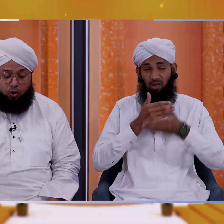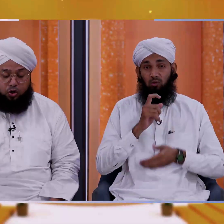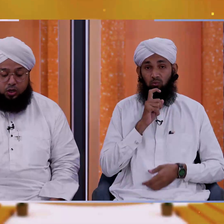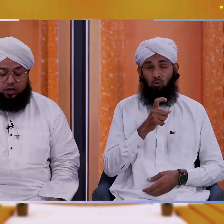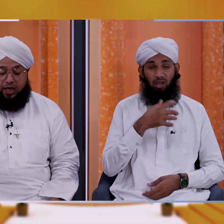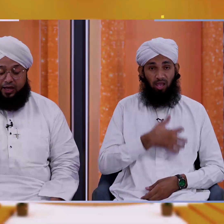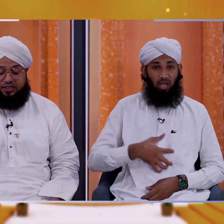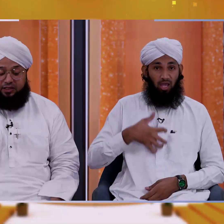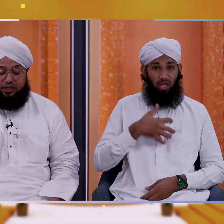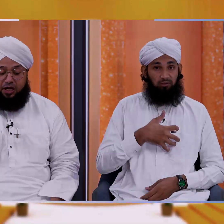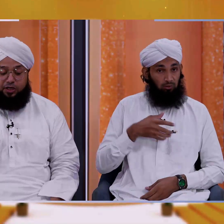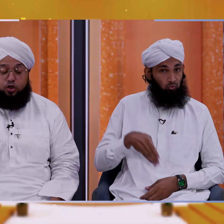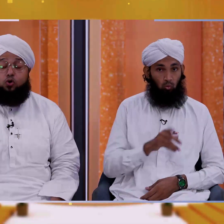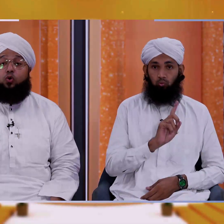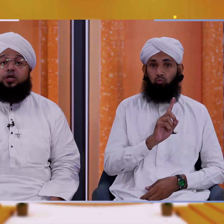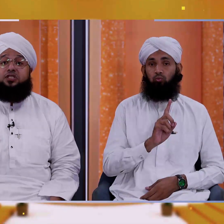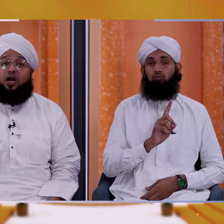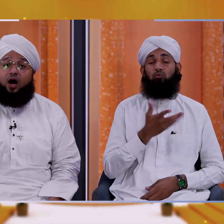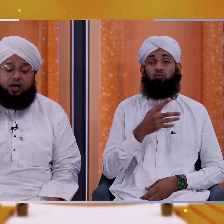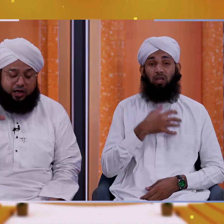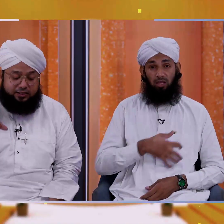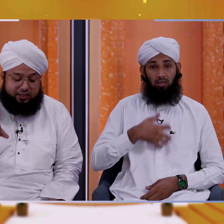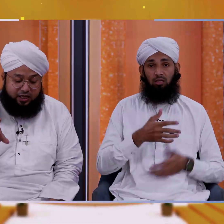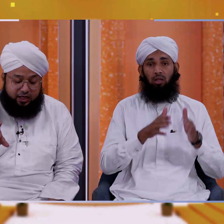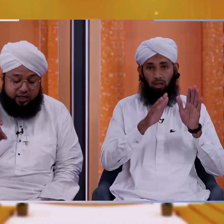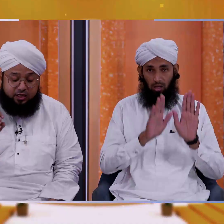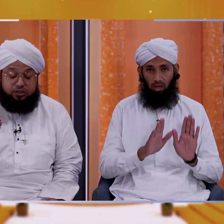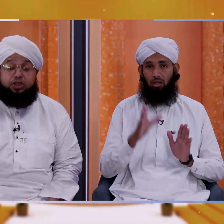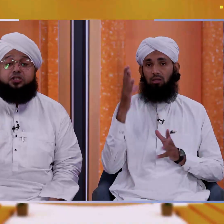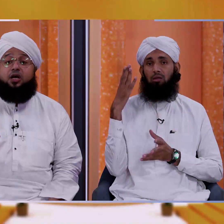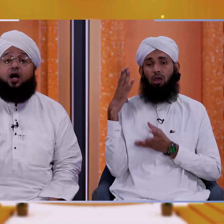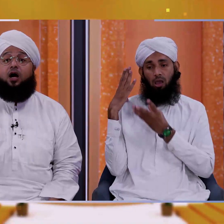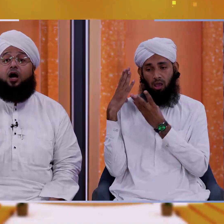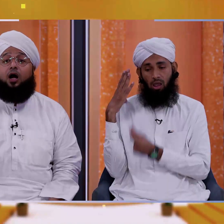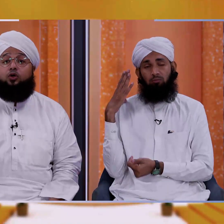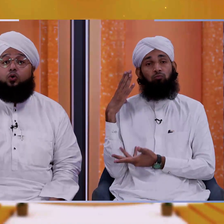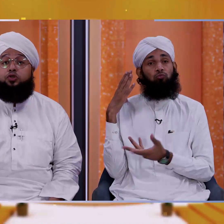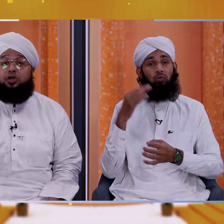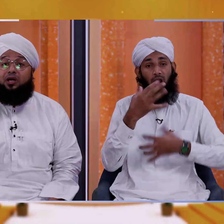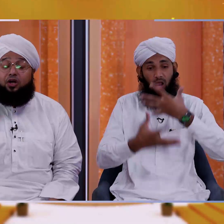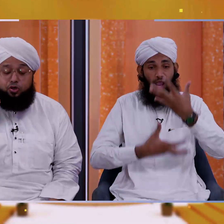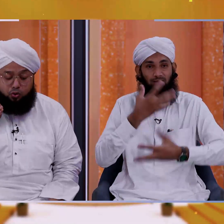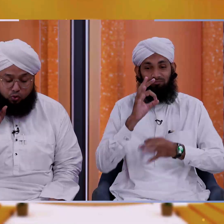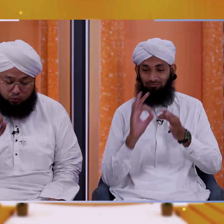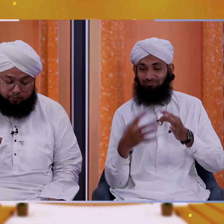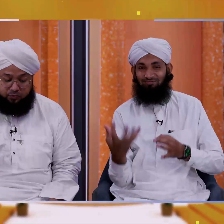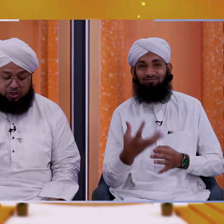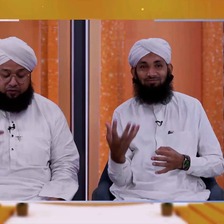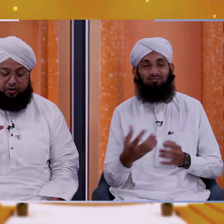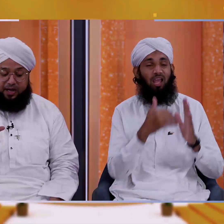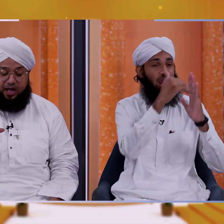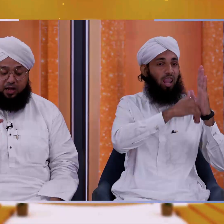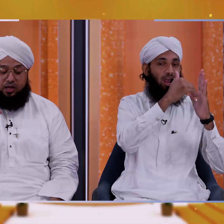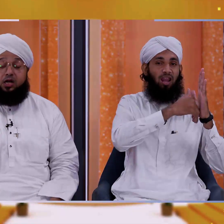سے دور رہو کہ حسد نیکیوں کو اس طرح کھا جاتا ہے جس طرح آگ خشک لکڑیوں کو